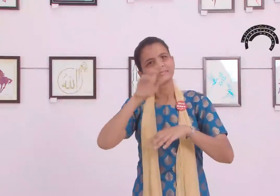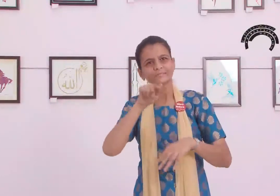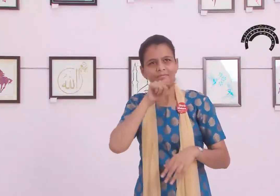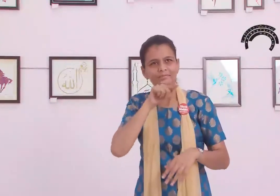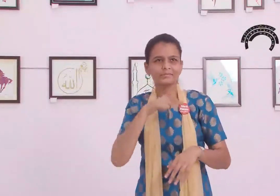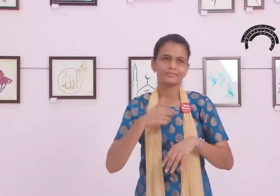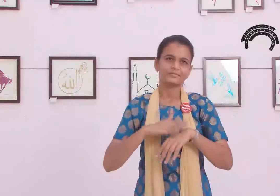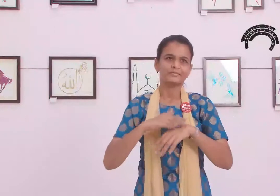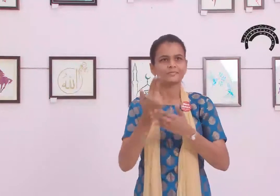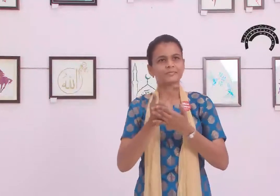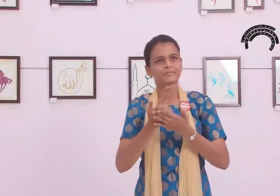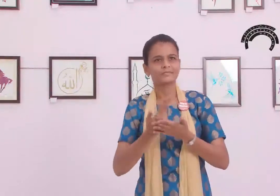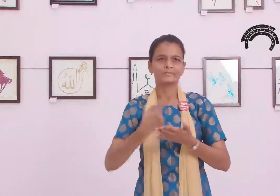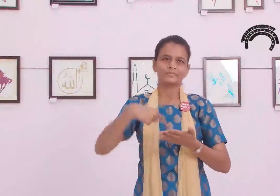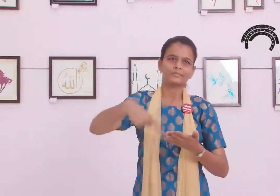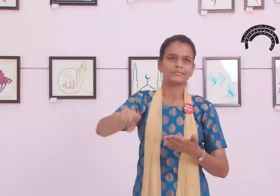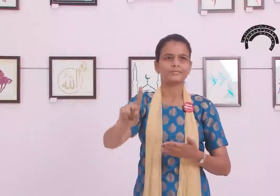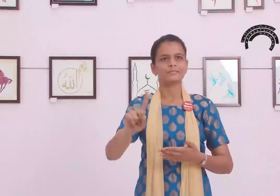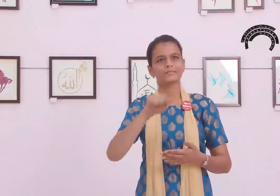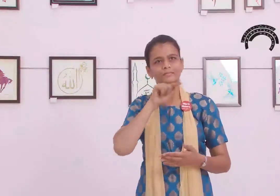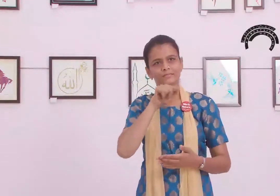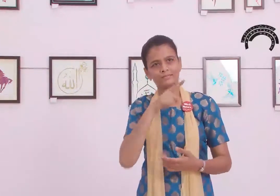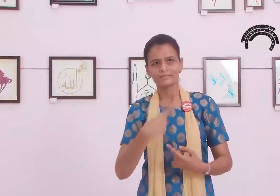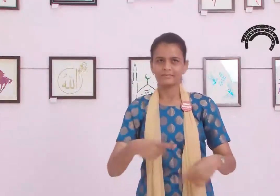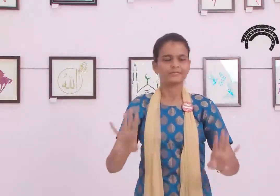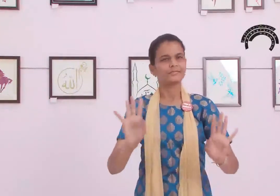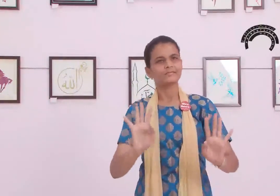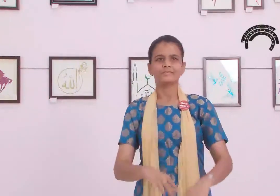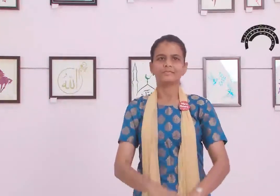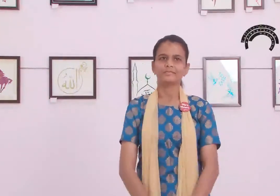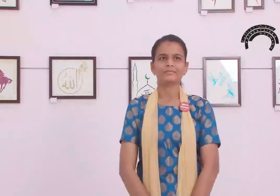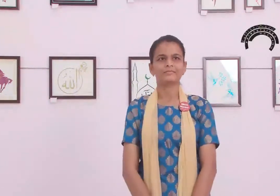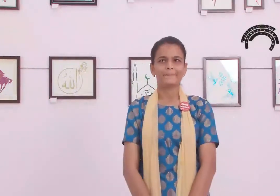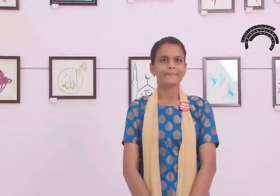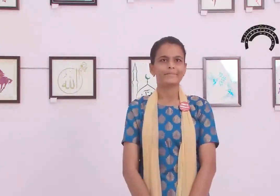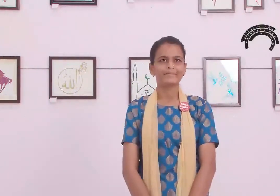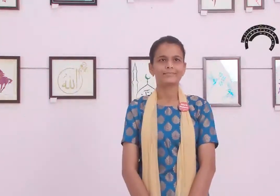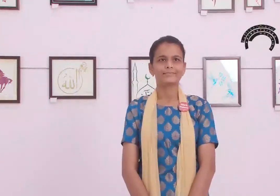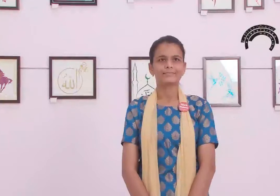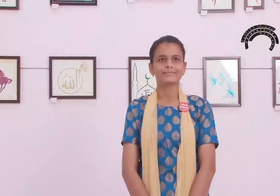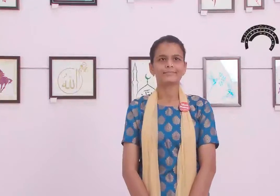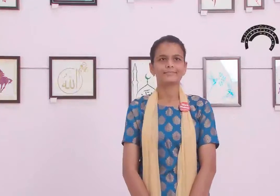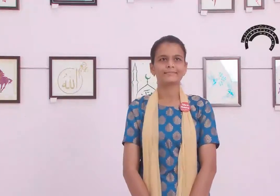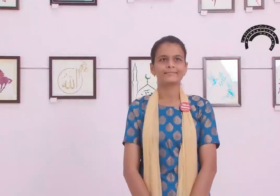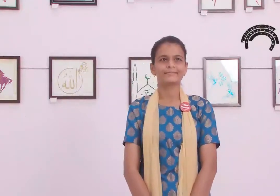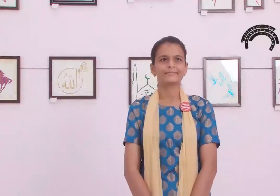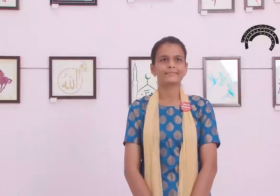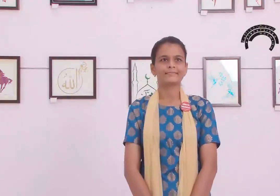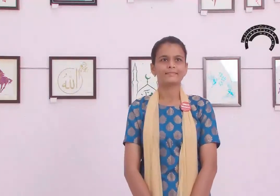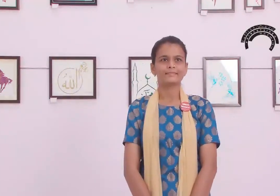રીતે ચિત્ર બને એની સમજ આપી હતી. આ એક્ઝિબિશનમાં તમારી બનાવેલી કૃતિ દ્વારા તમે શું